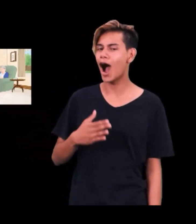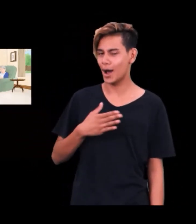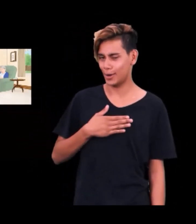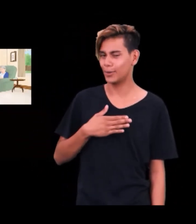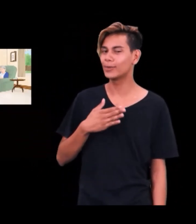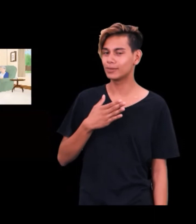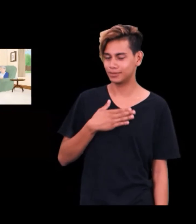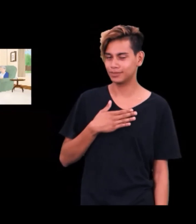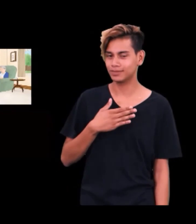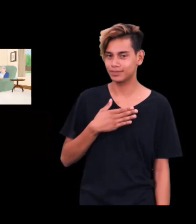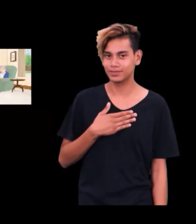ahau.